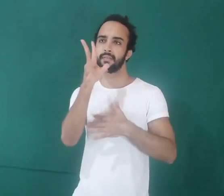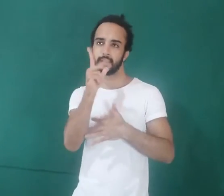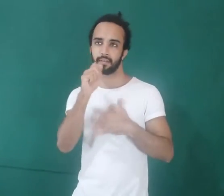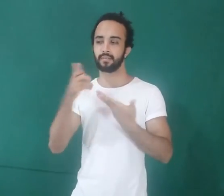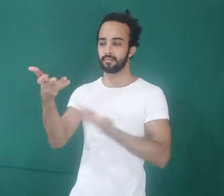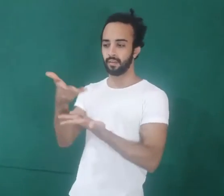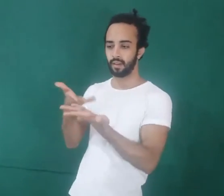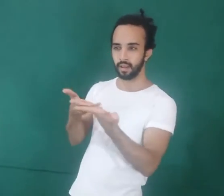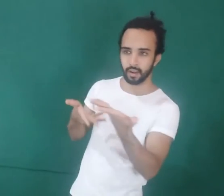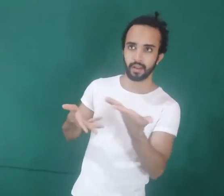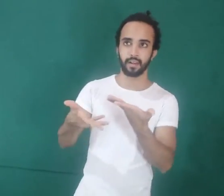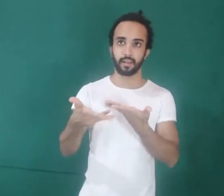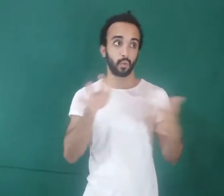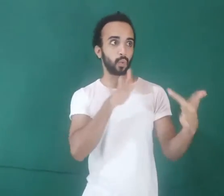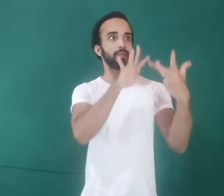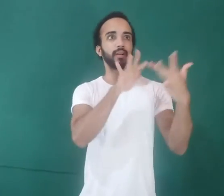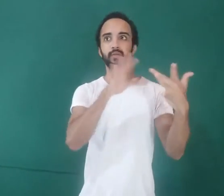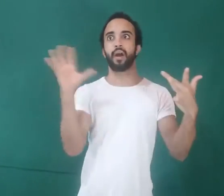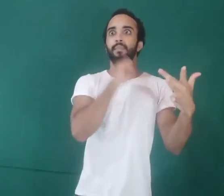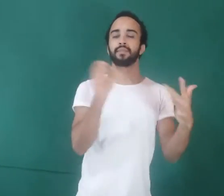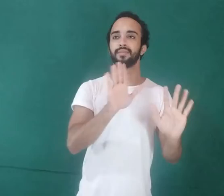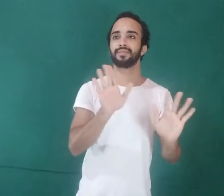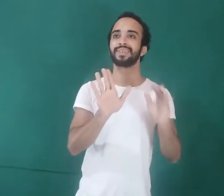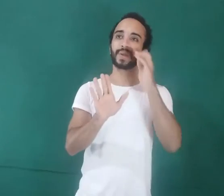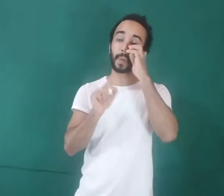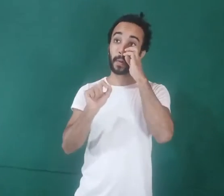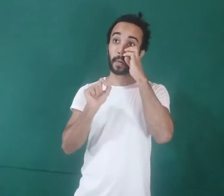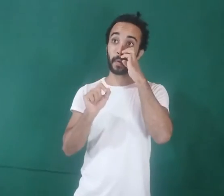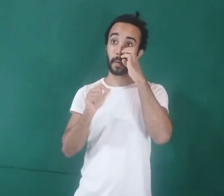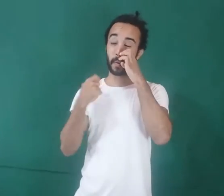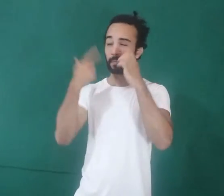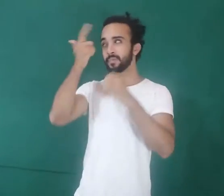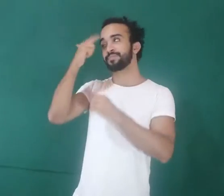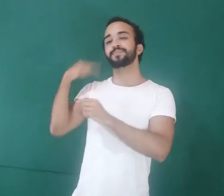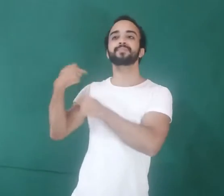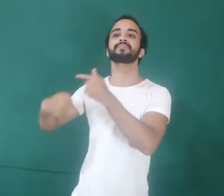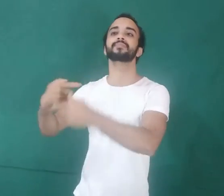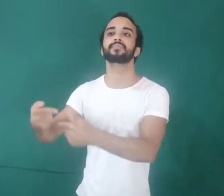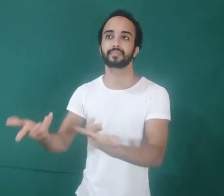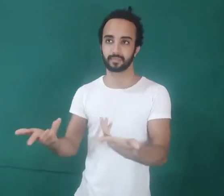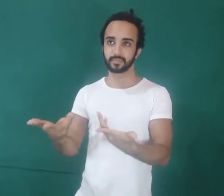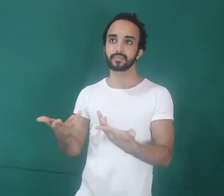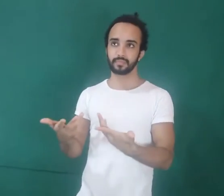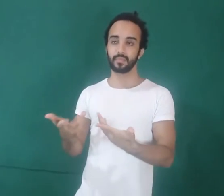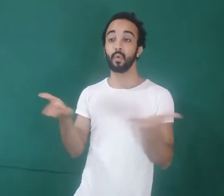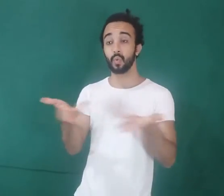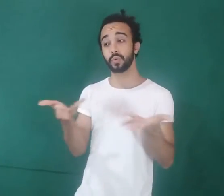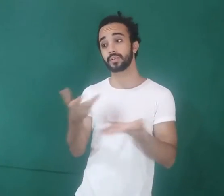tão múltiplas. Imaginar a geração. Então, existe a geração disso, a geração... Para mim, hoje em dia, a geração são